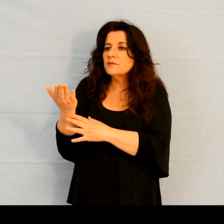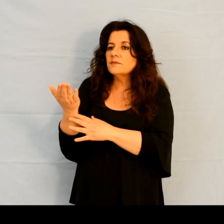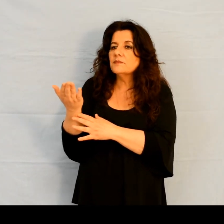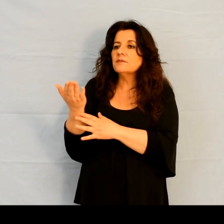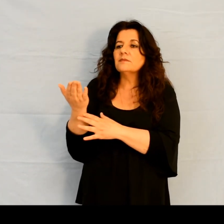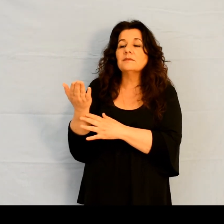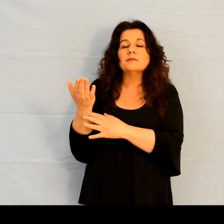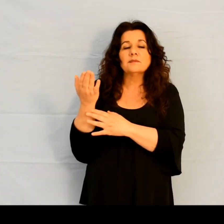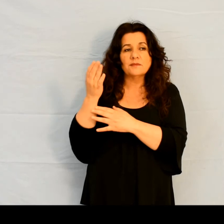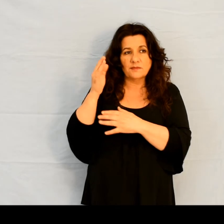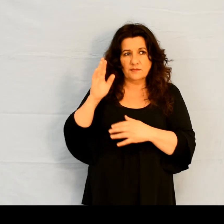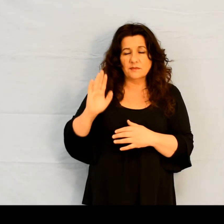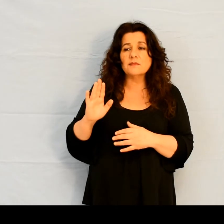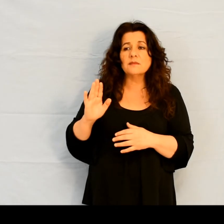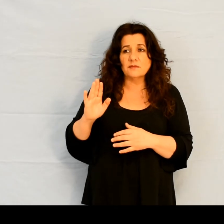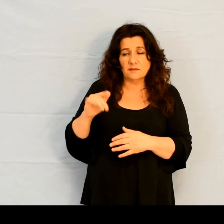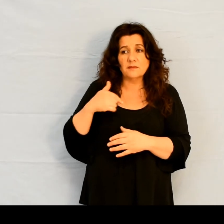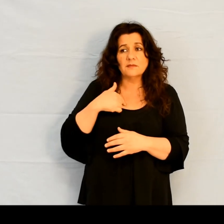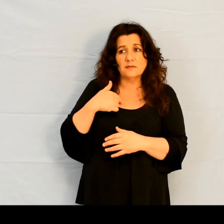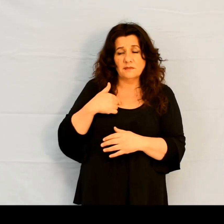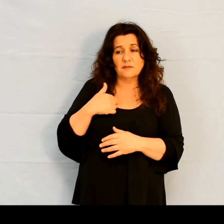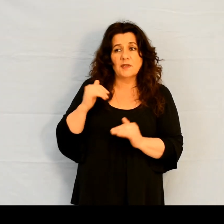Mais j'ai voulu épargner mon saint nom,